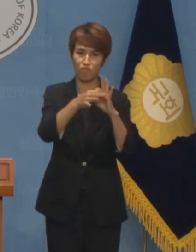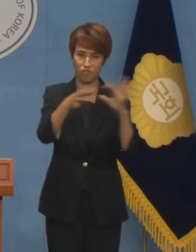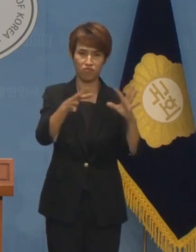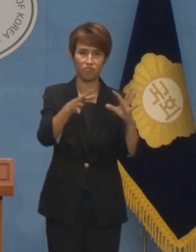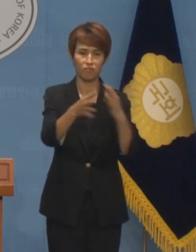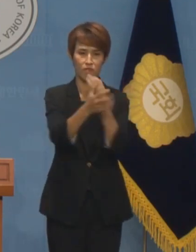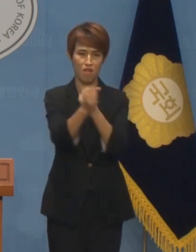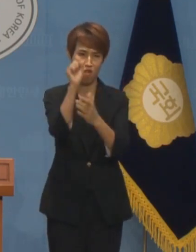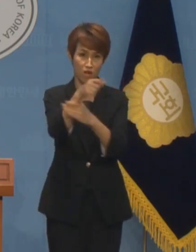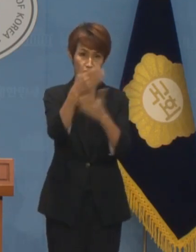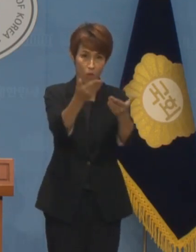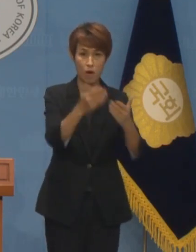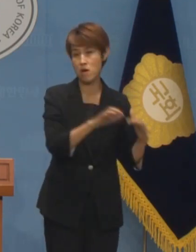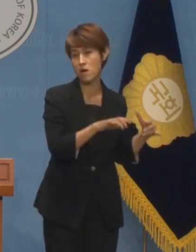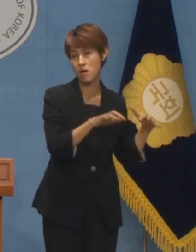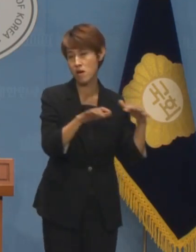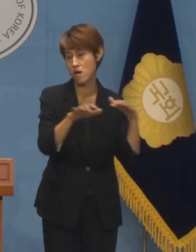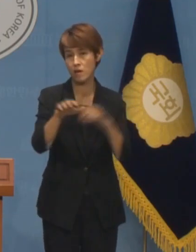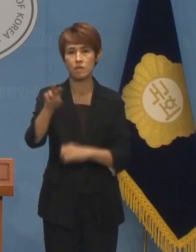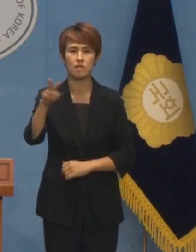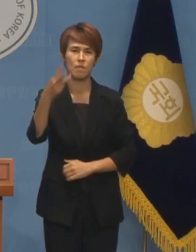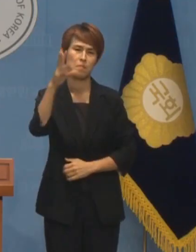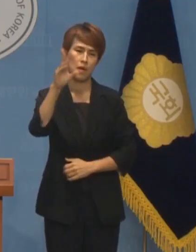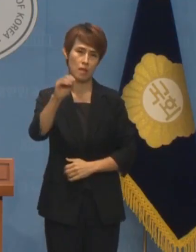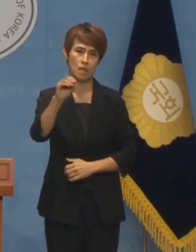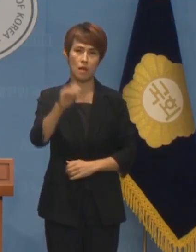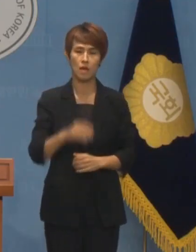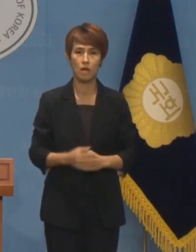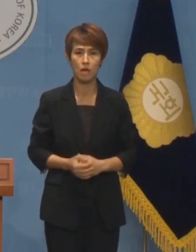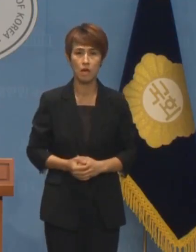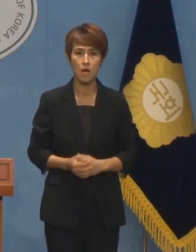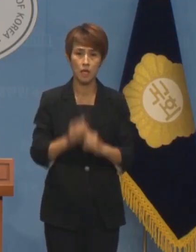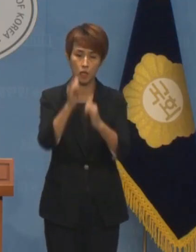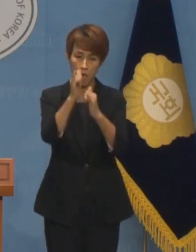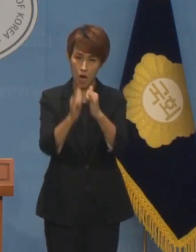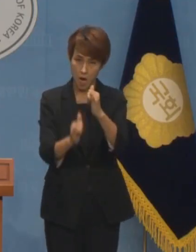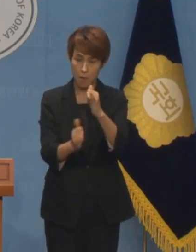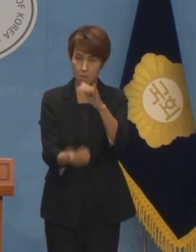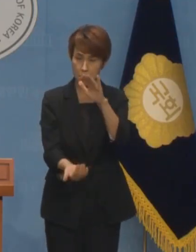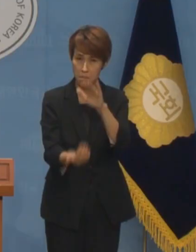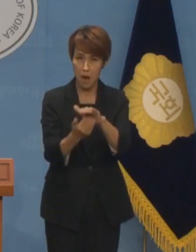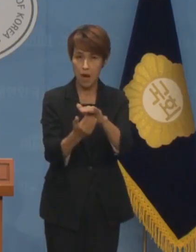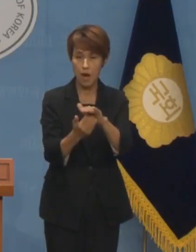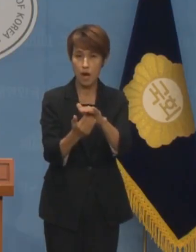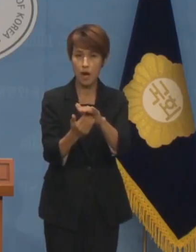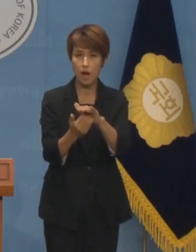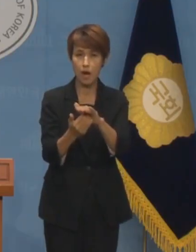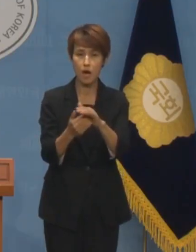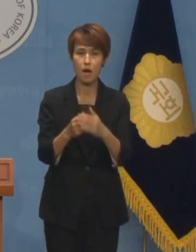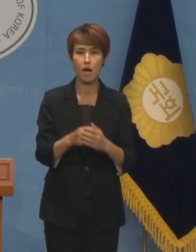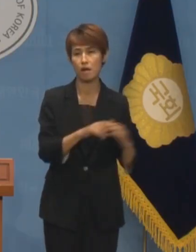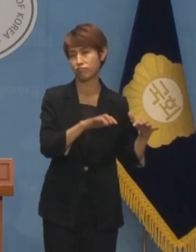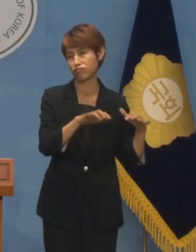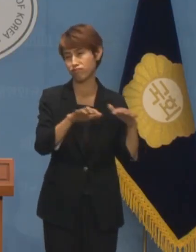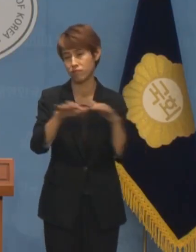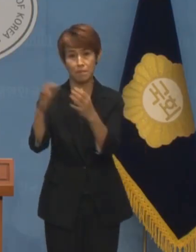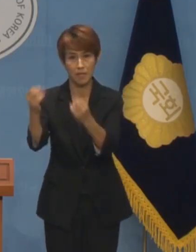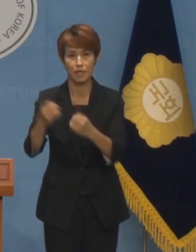명 가까운 청약 인파가 몰렸습니다. 역대 무순위 청약 최고 신청자 수를